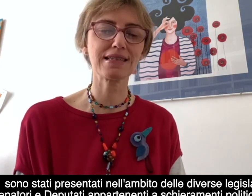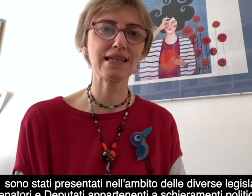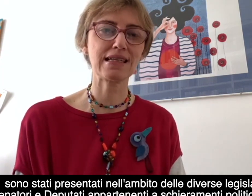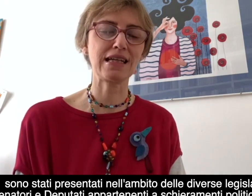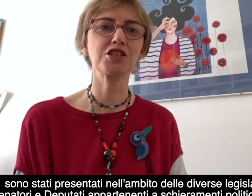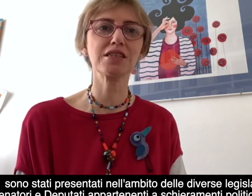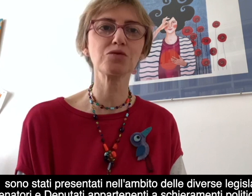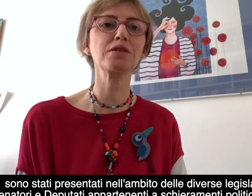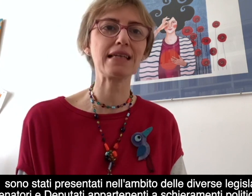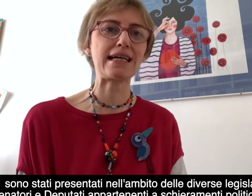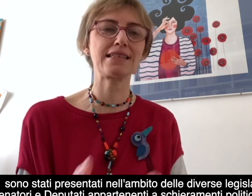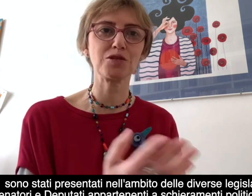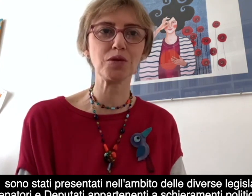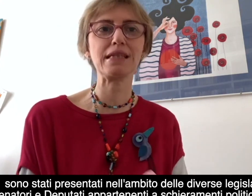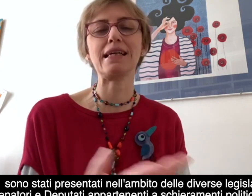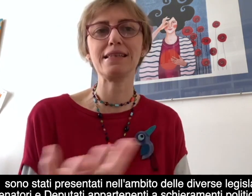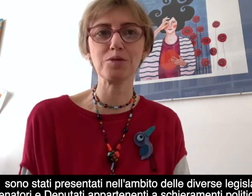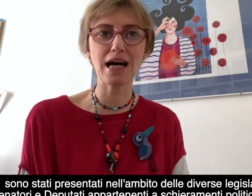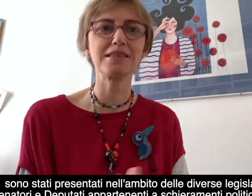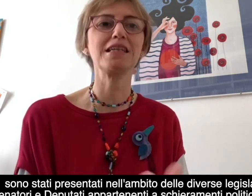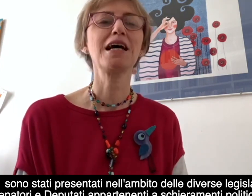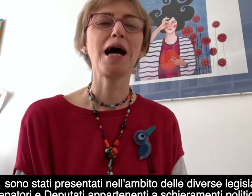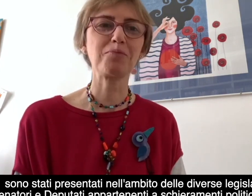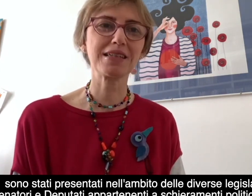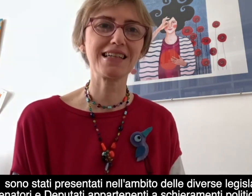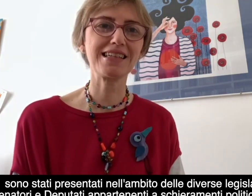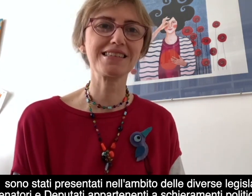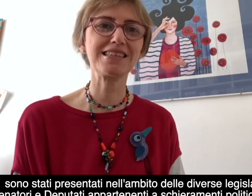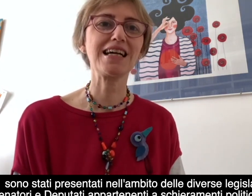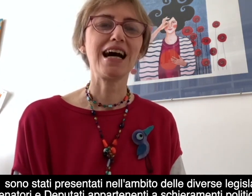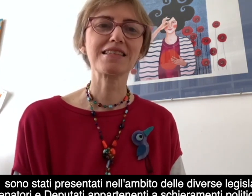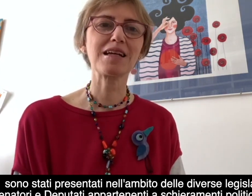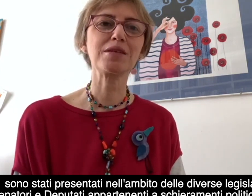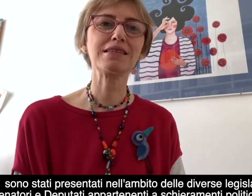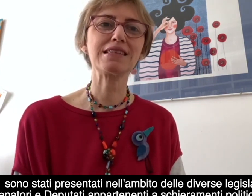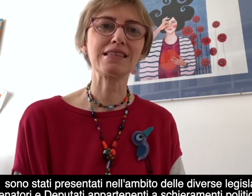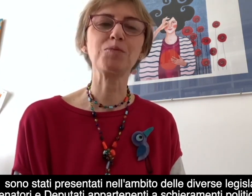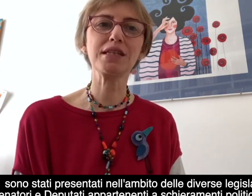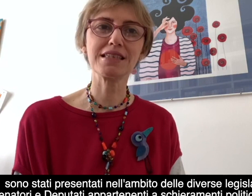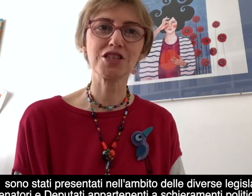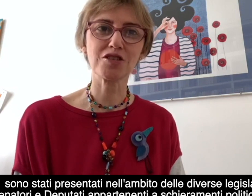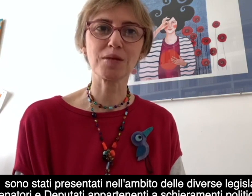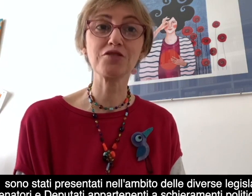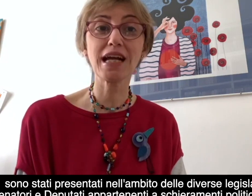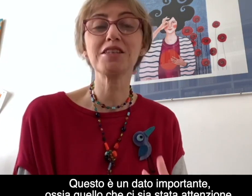legislature da senatori e deputati appartenenti a schieramenti politici insomma differenti e già